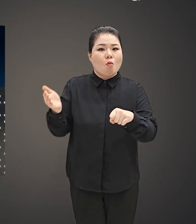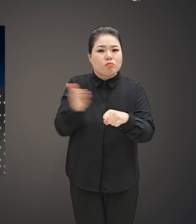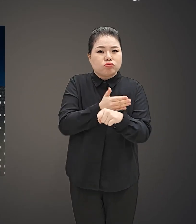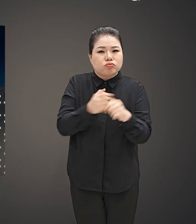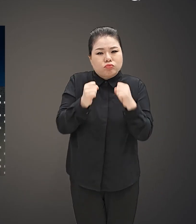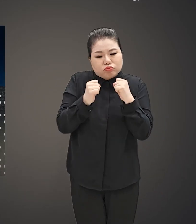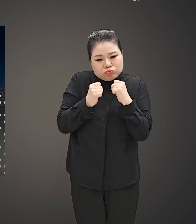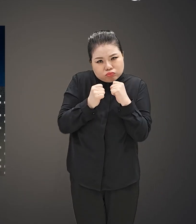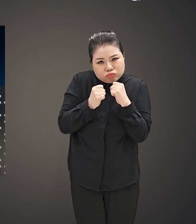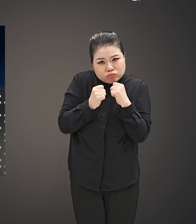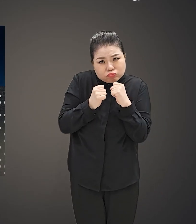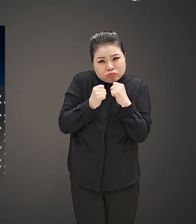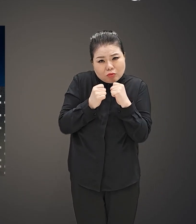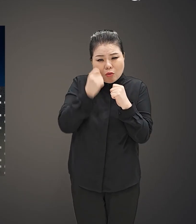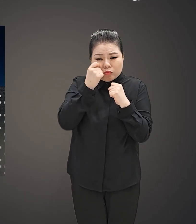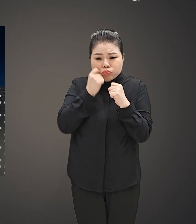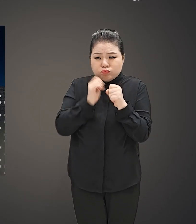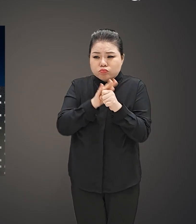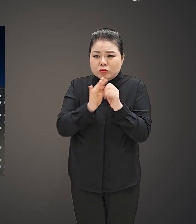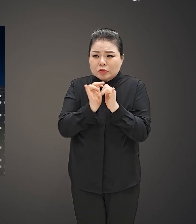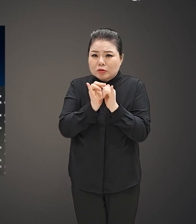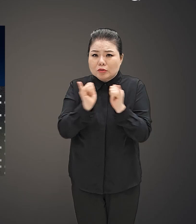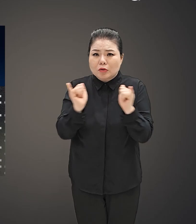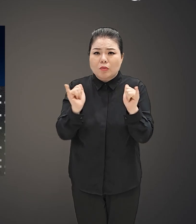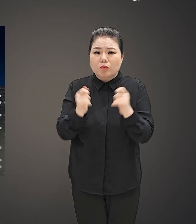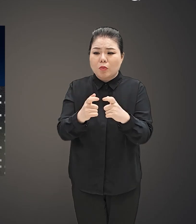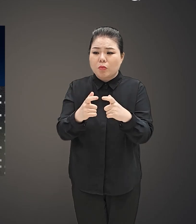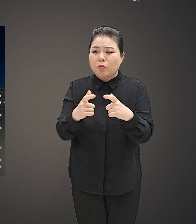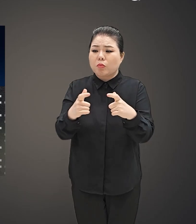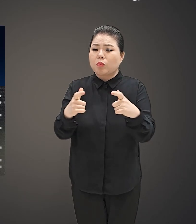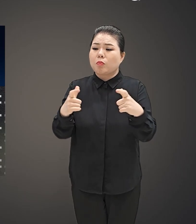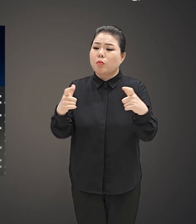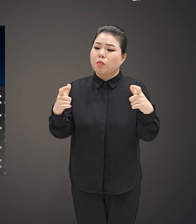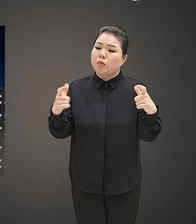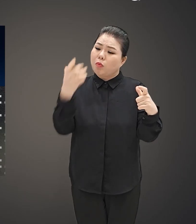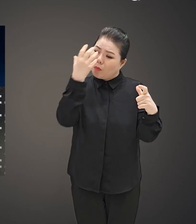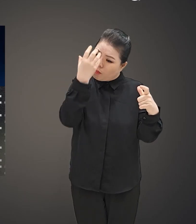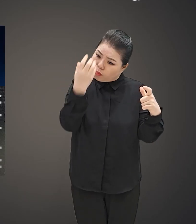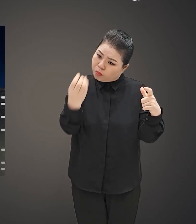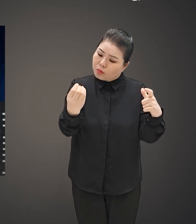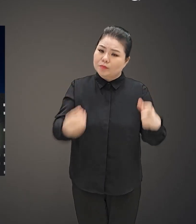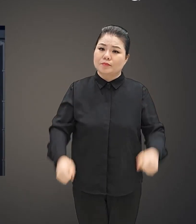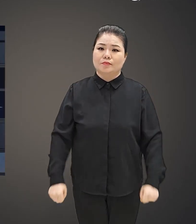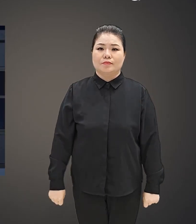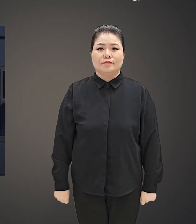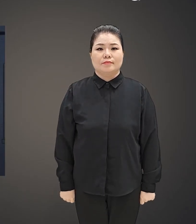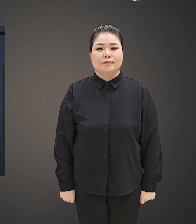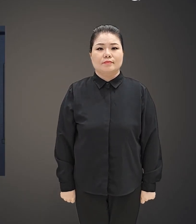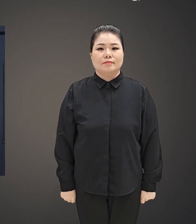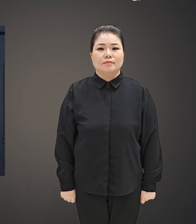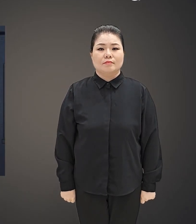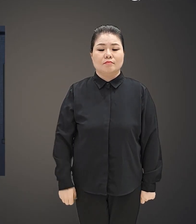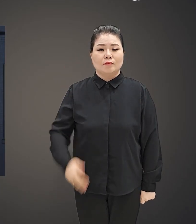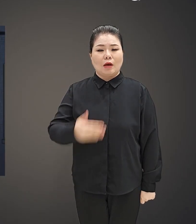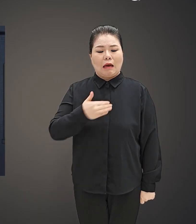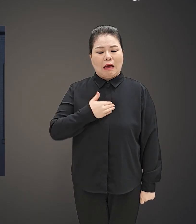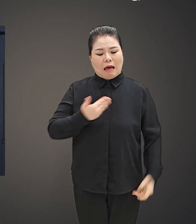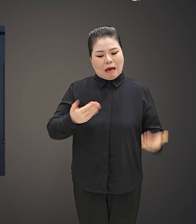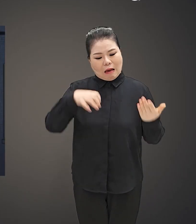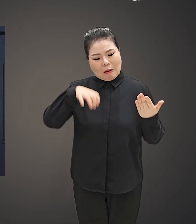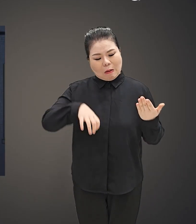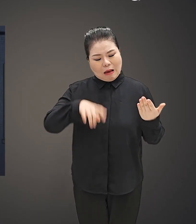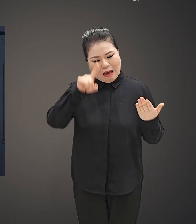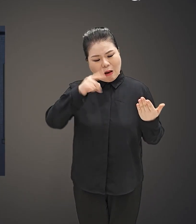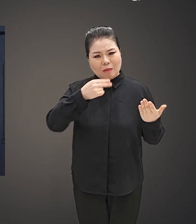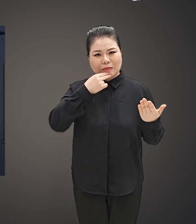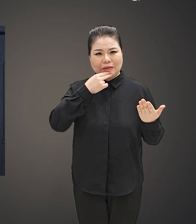잔뜩 웅크리고 있는 가엾은 영혼들을 발견하는 일이 심심치 않게 일어났다. 나 하나 일할 곳이